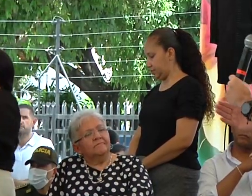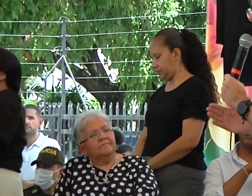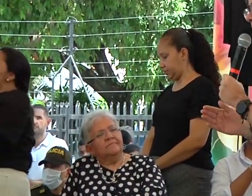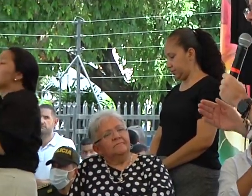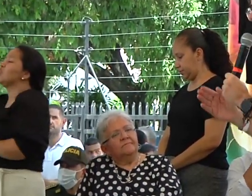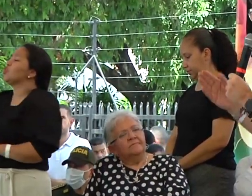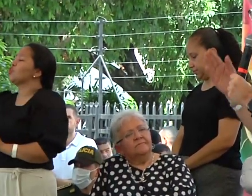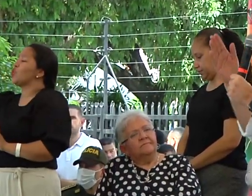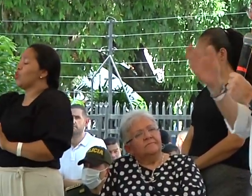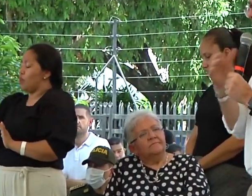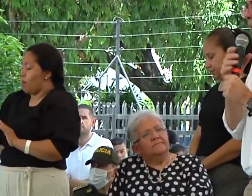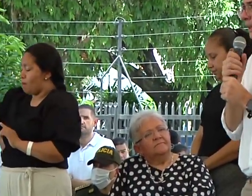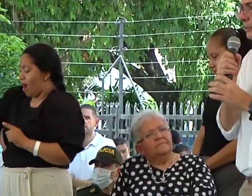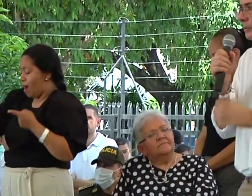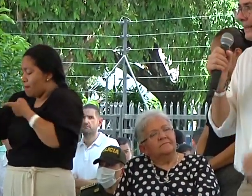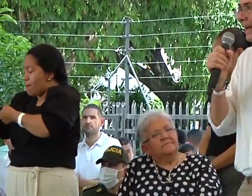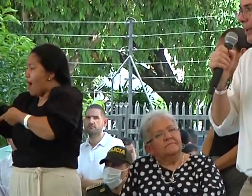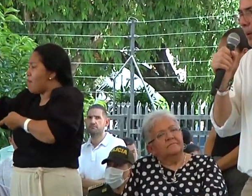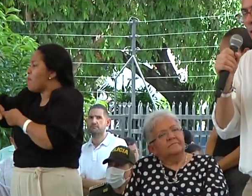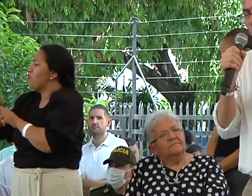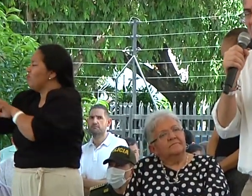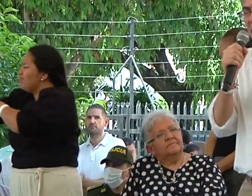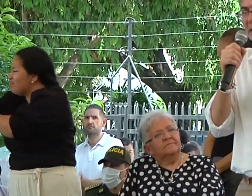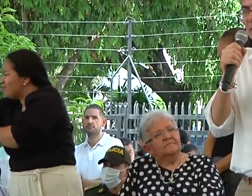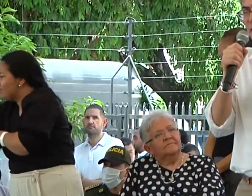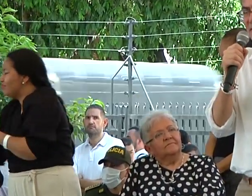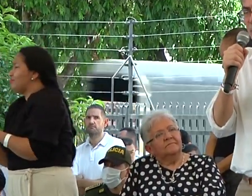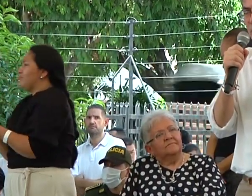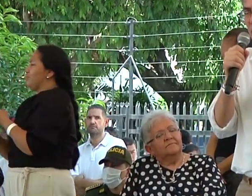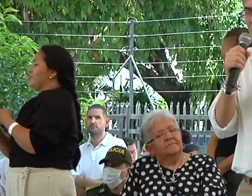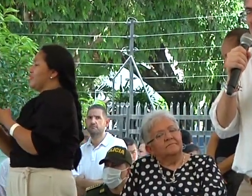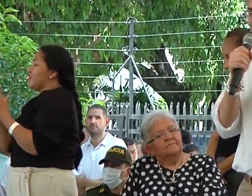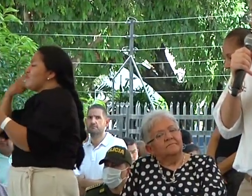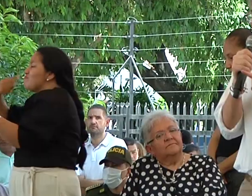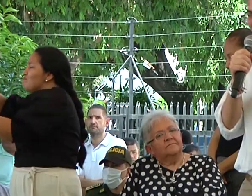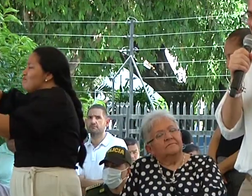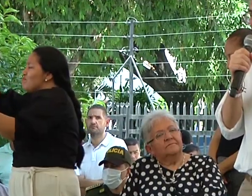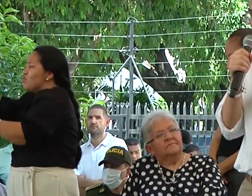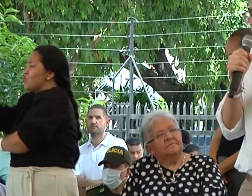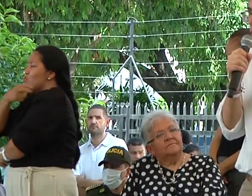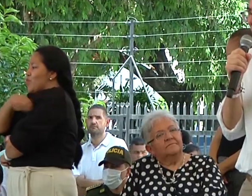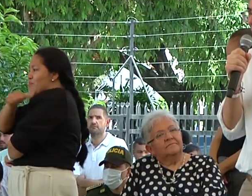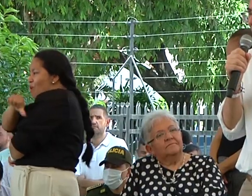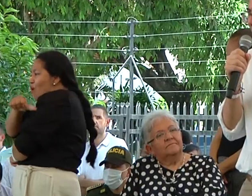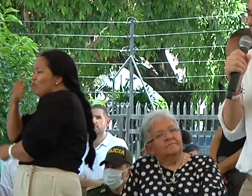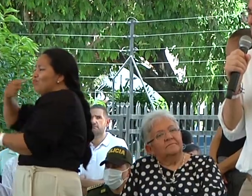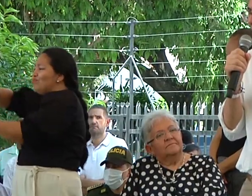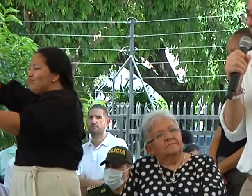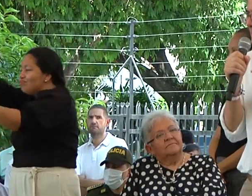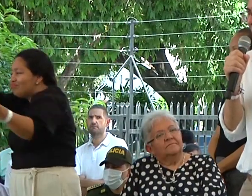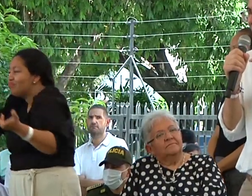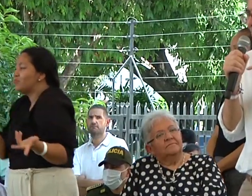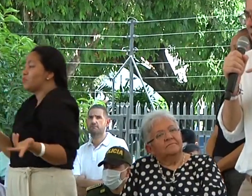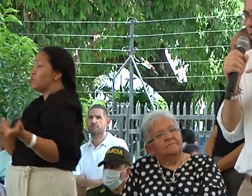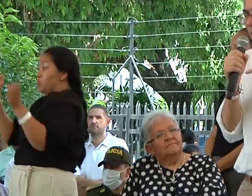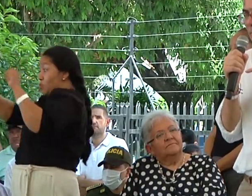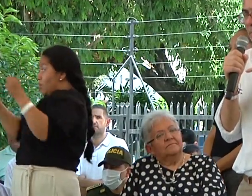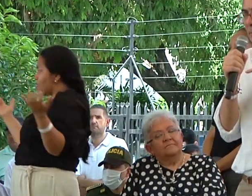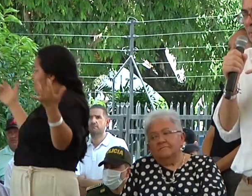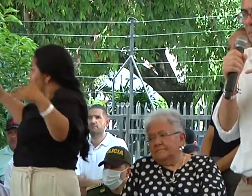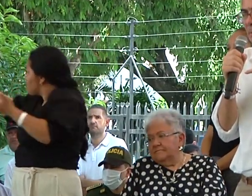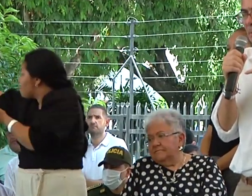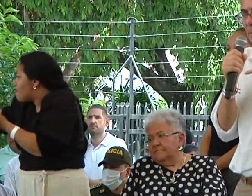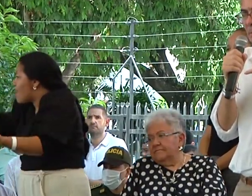todos, el sector agropecuario, el de la bioeconomía, el del turismo. Más que en ningún lugar del país, en esta